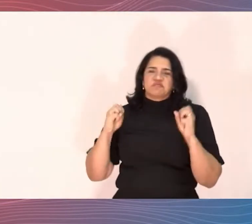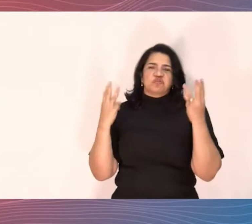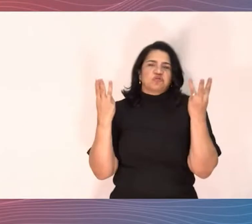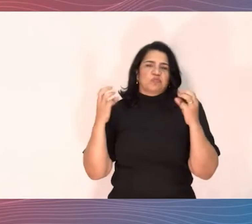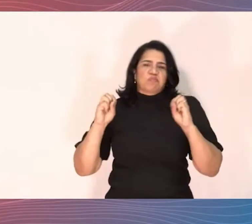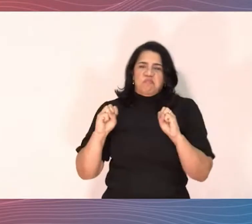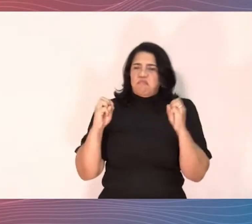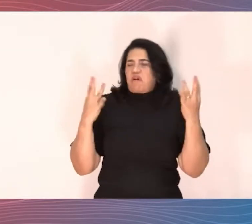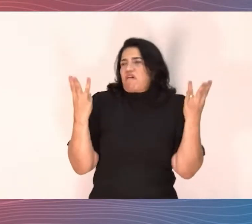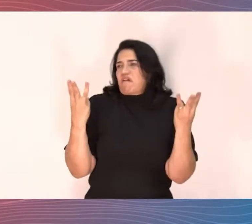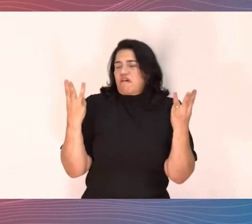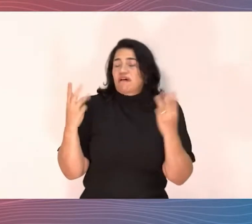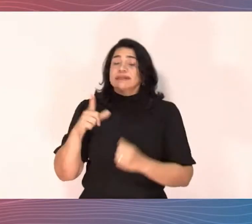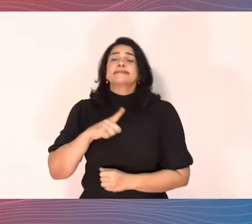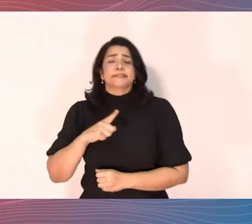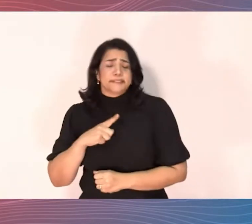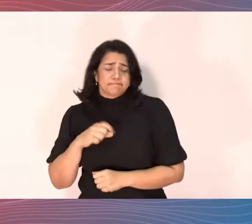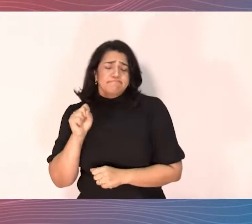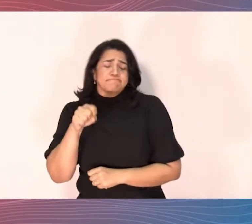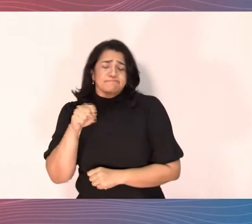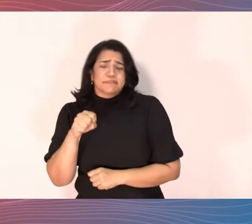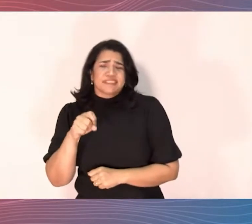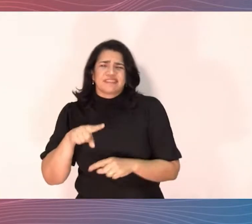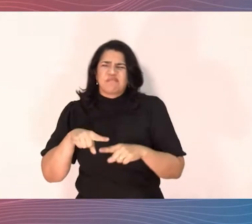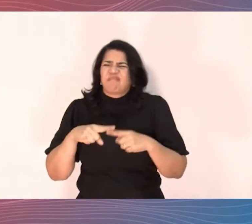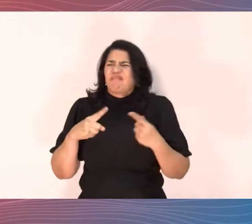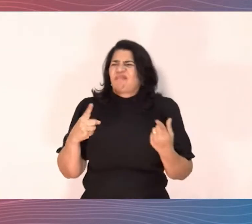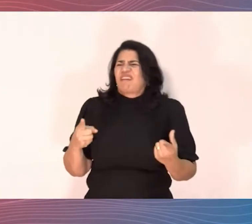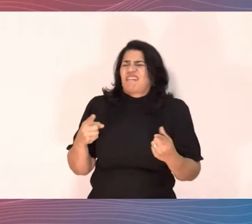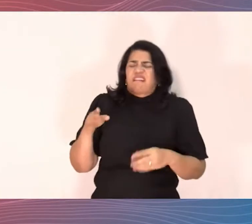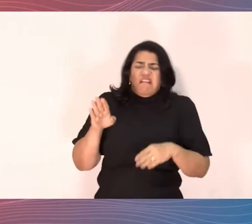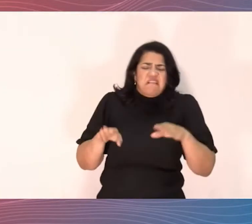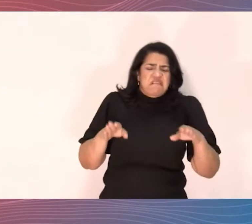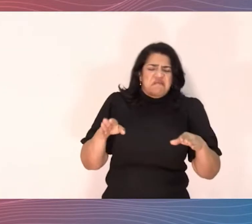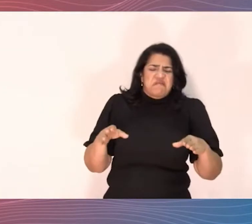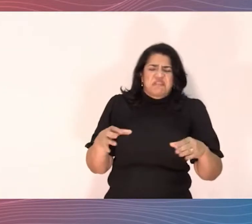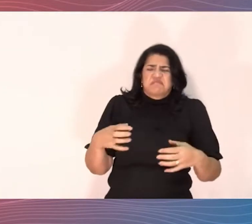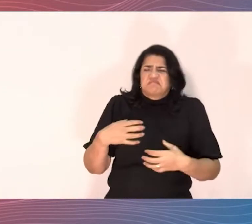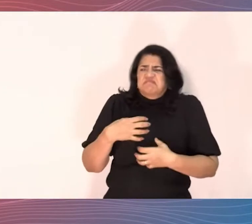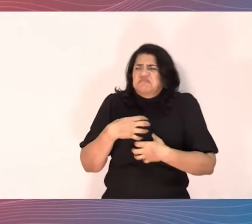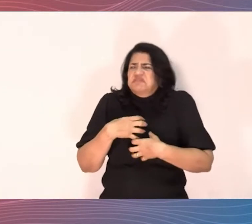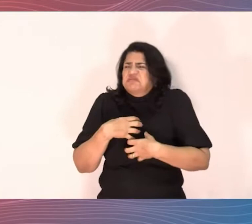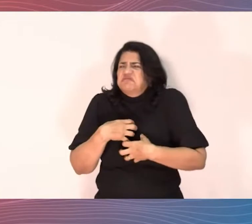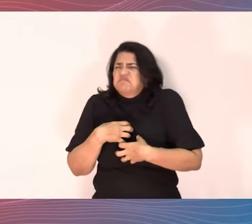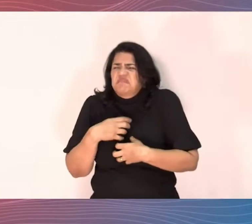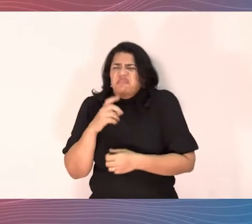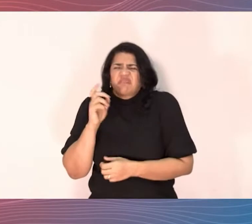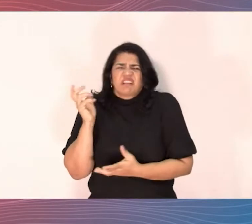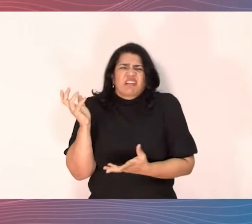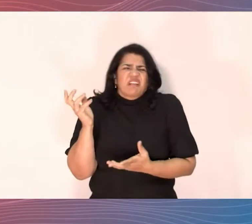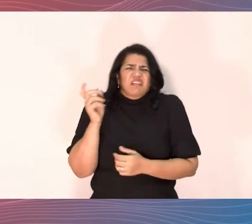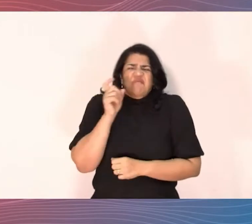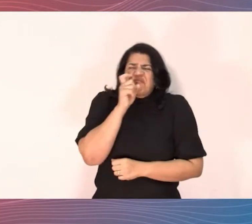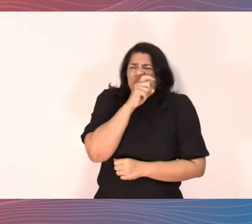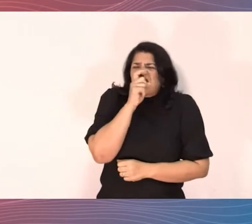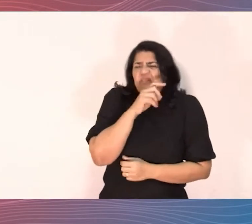Não pulam por mera emoção. Não pulam porque a música está boa.